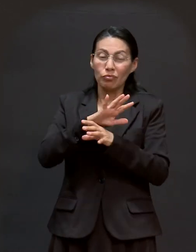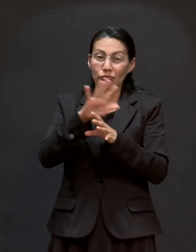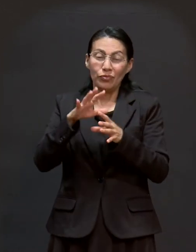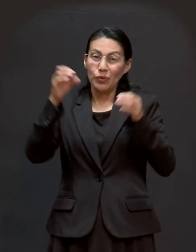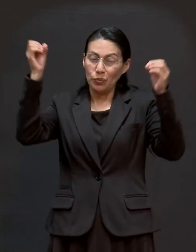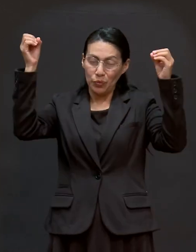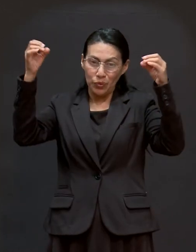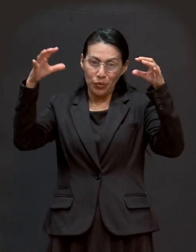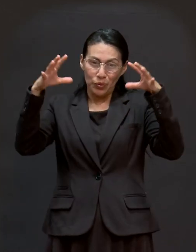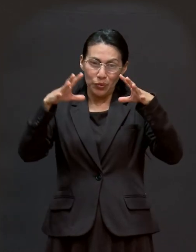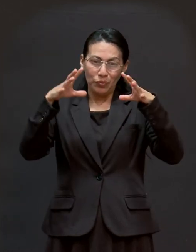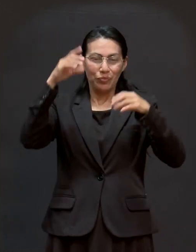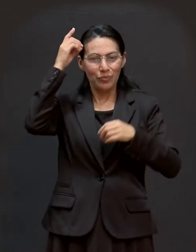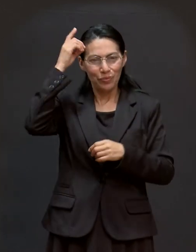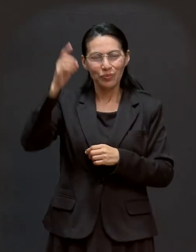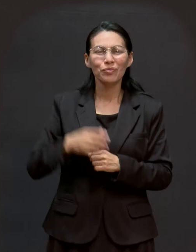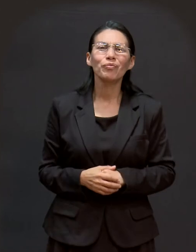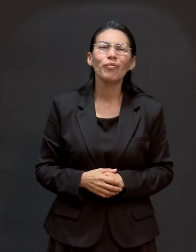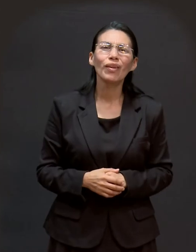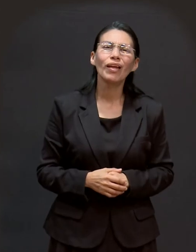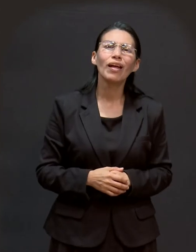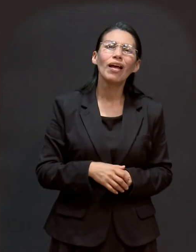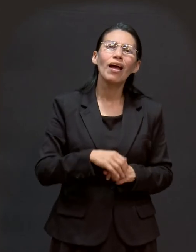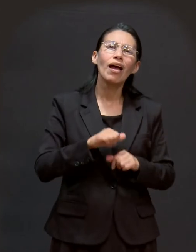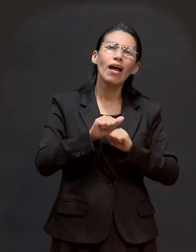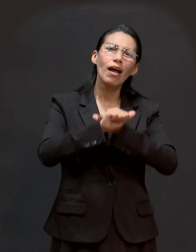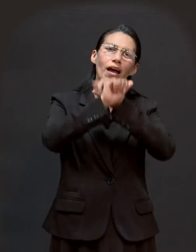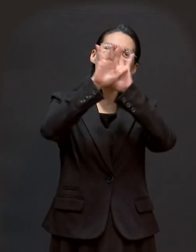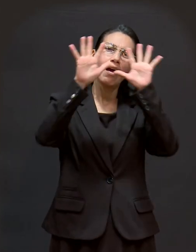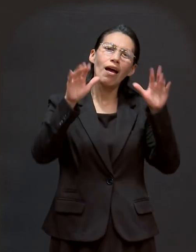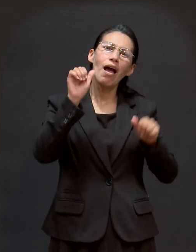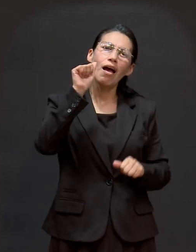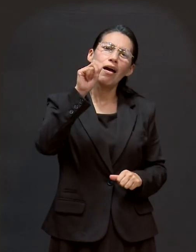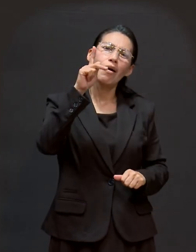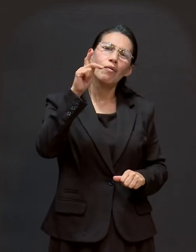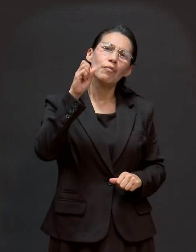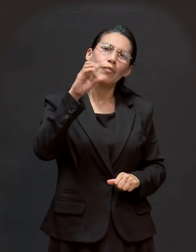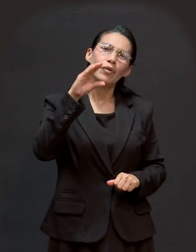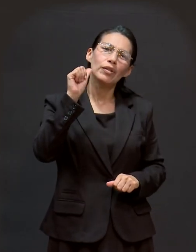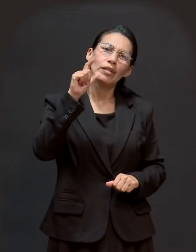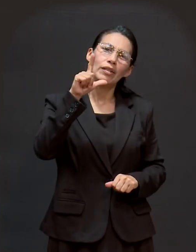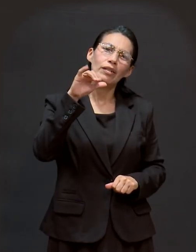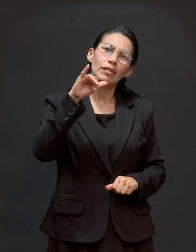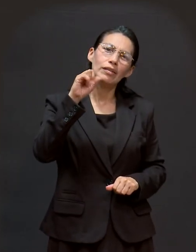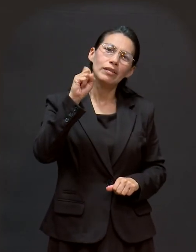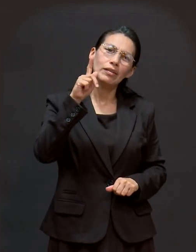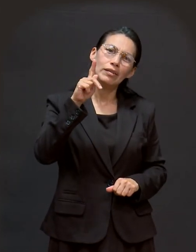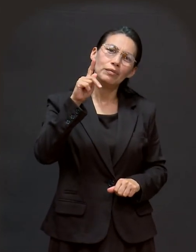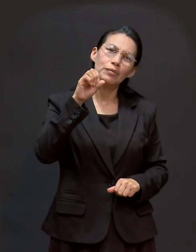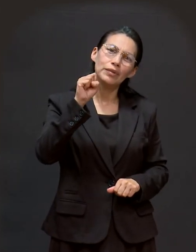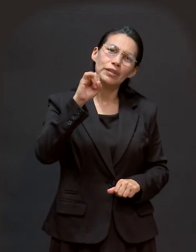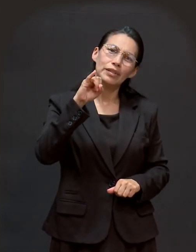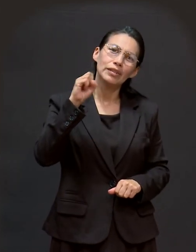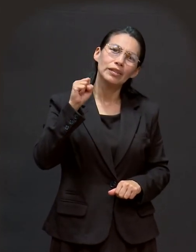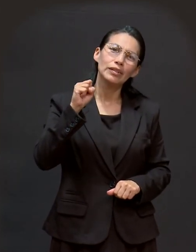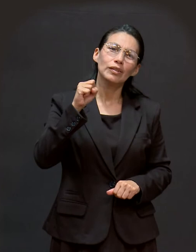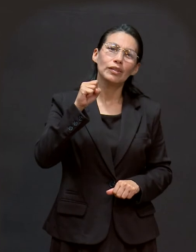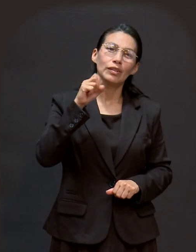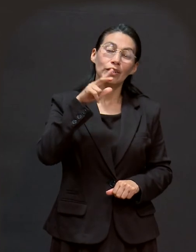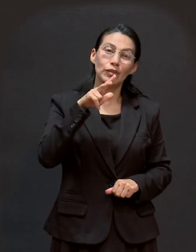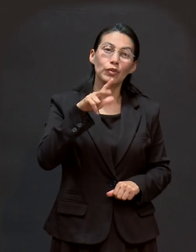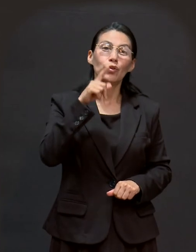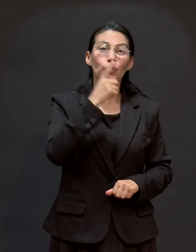inundar de luz este mundo como lo dice apocalipsis 18 1 y 2